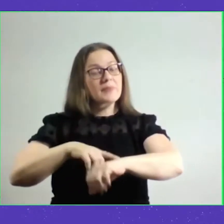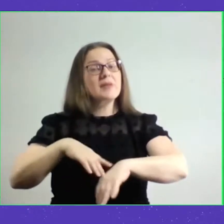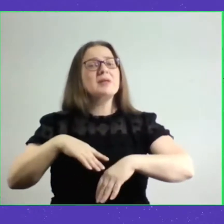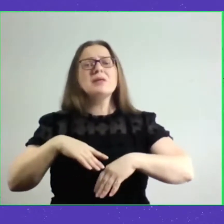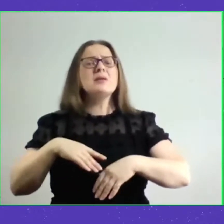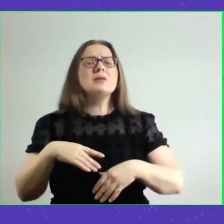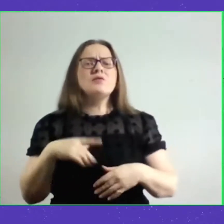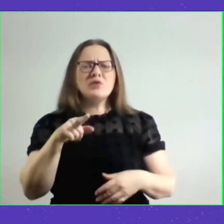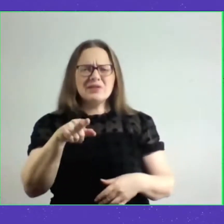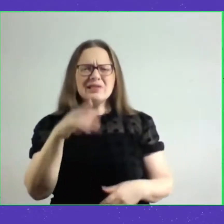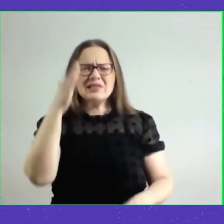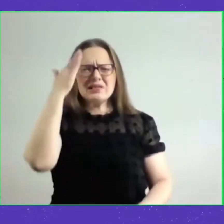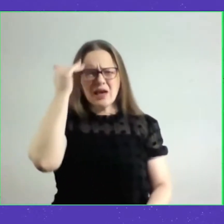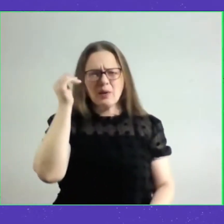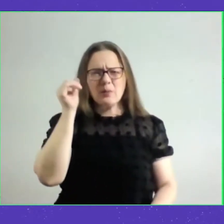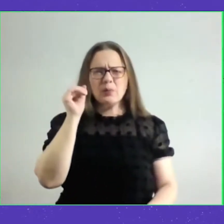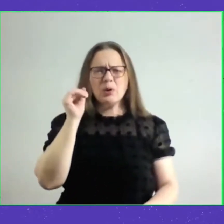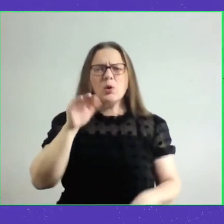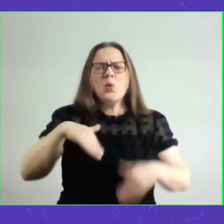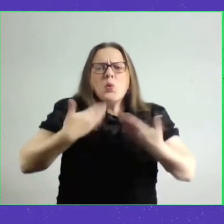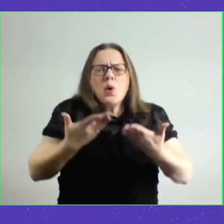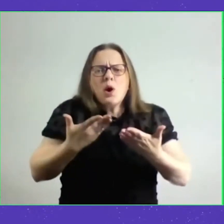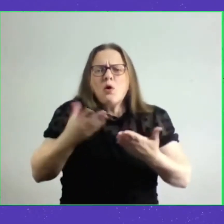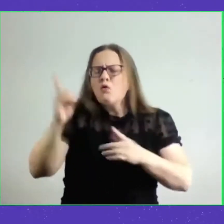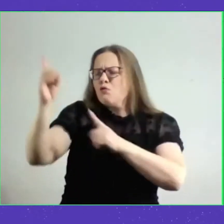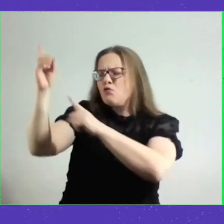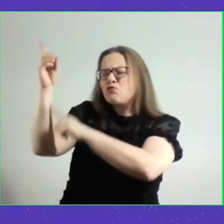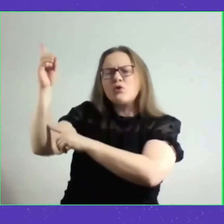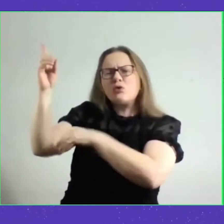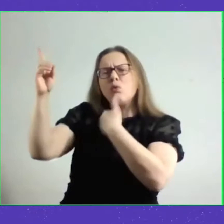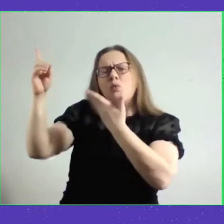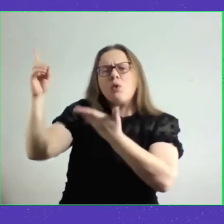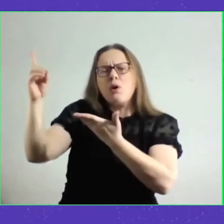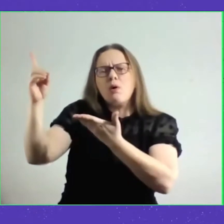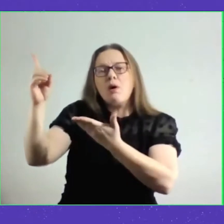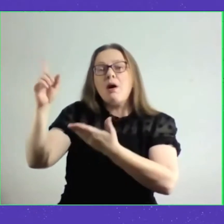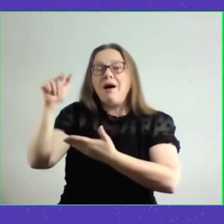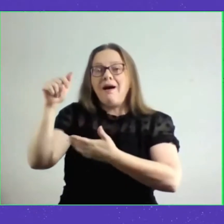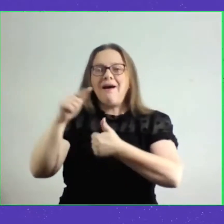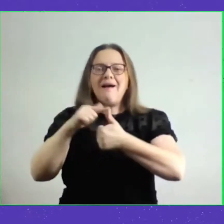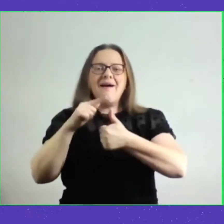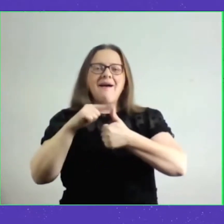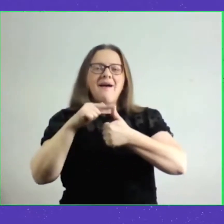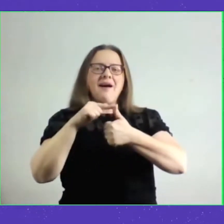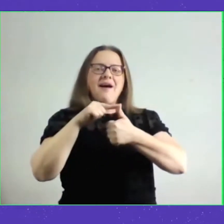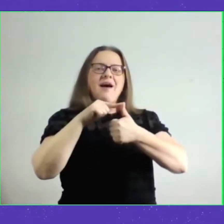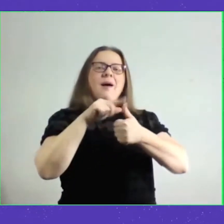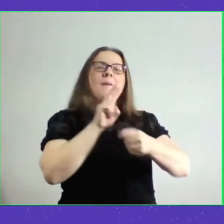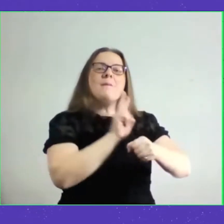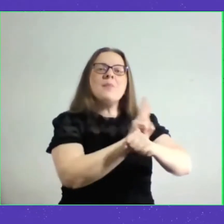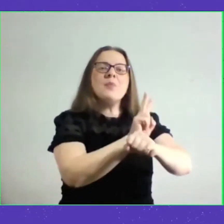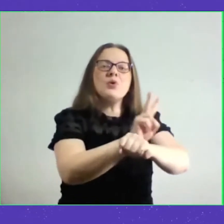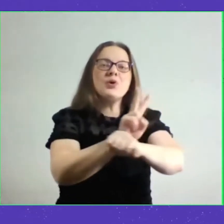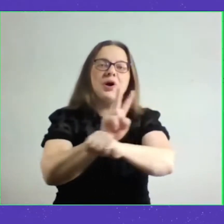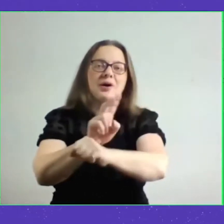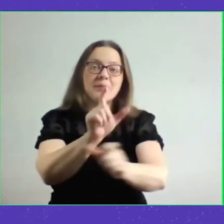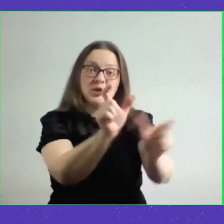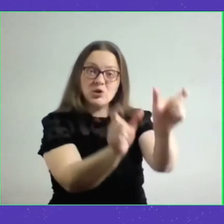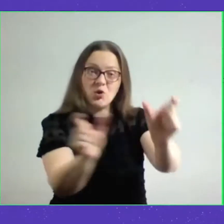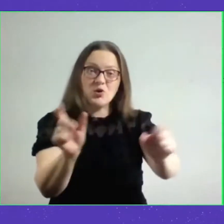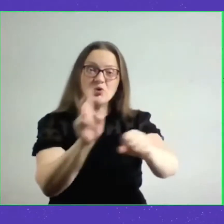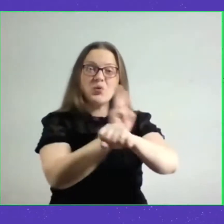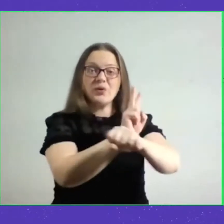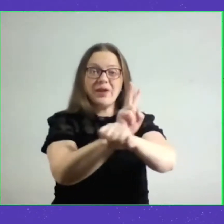A vontade de Deus é cuidar das pessoas, é levar o Evangelho para as pessoas, é levar o Evangelho do reino,